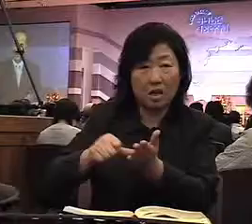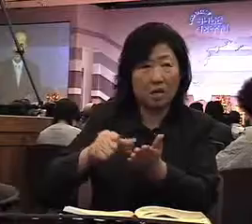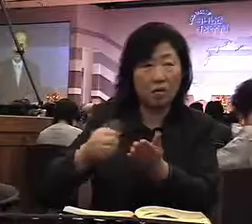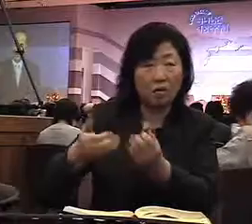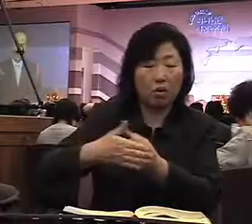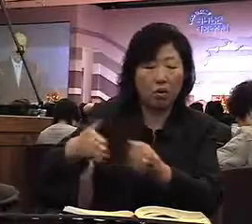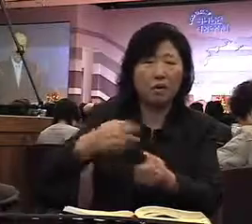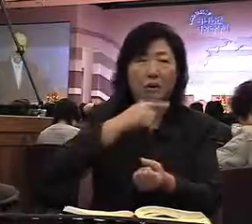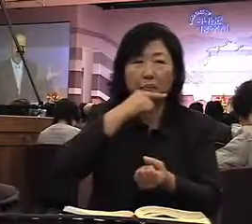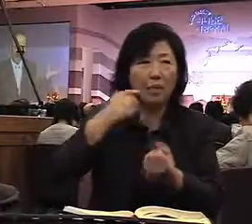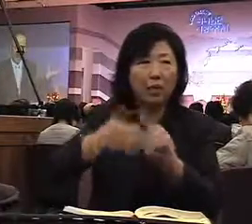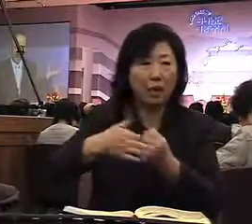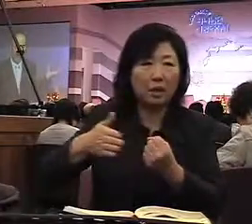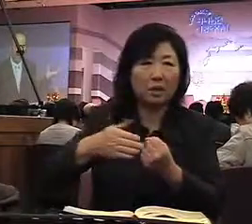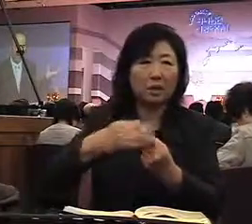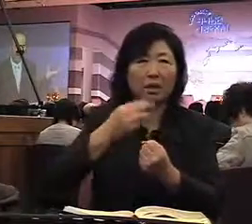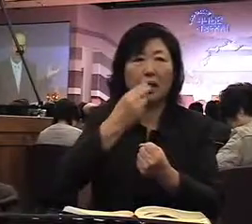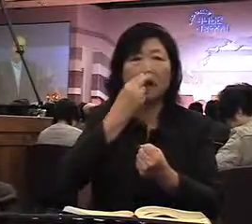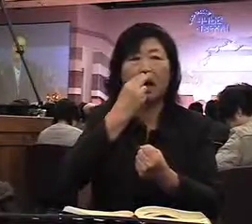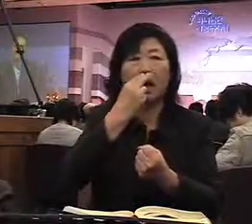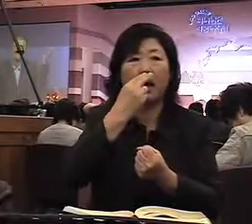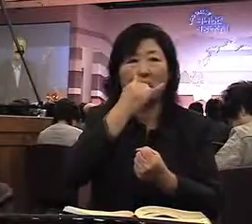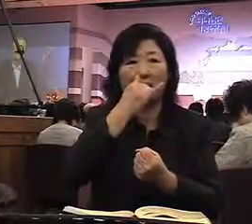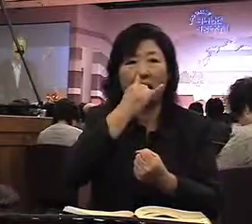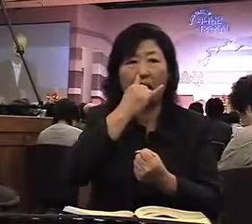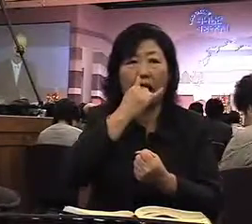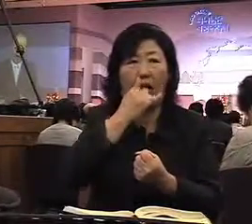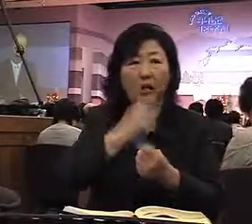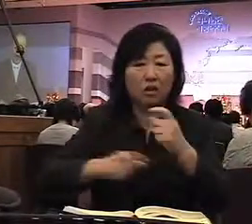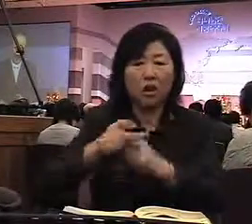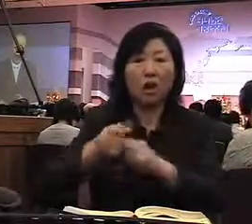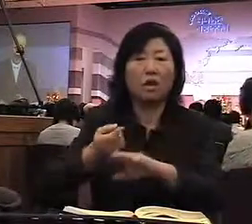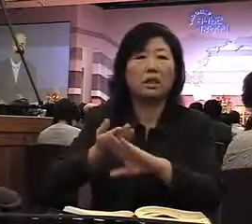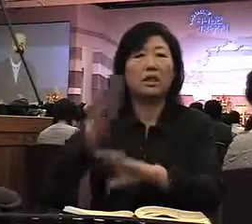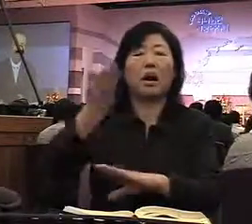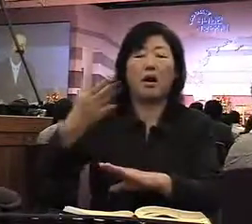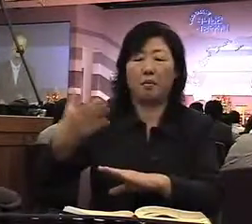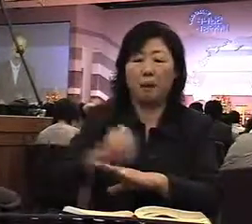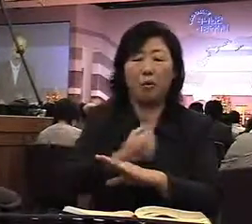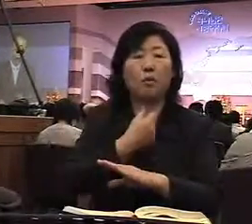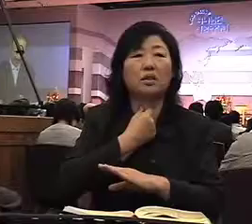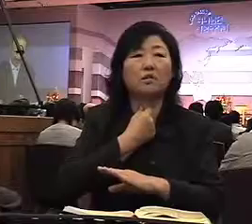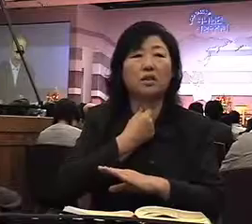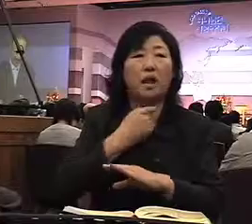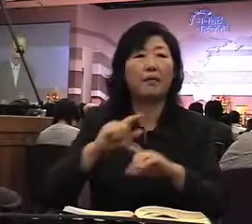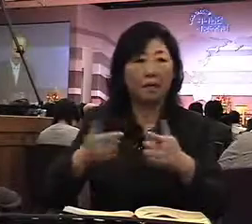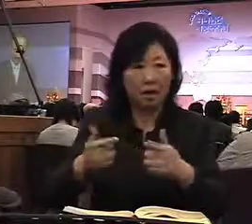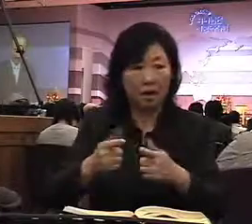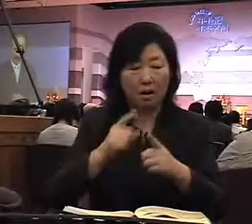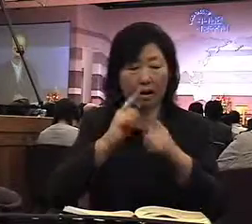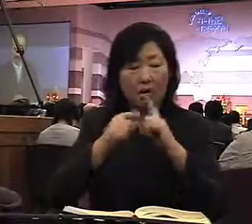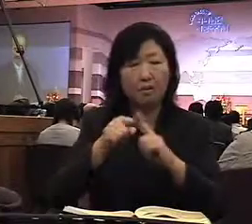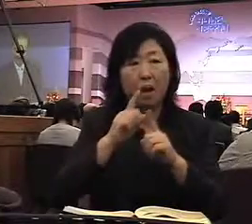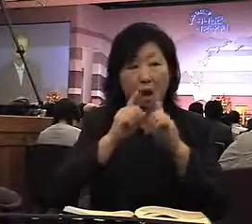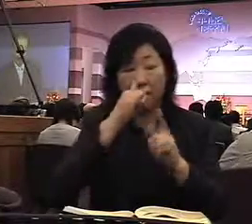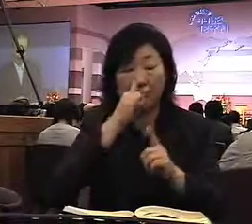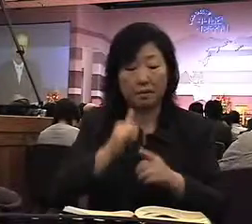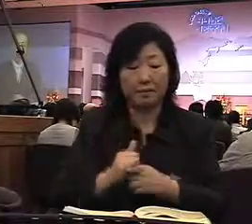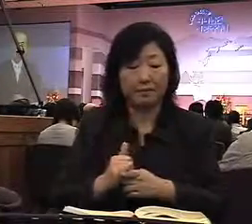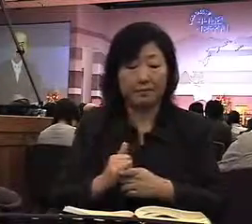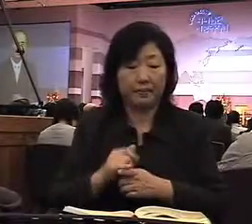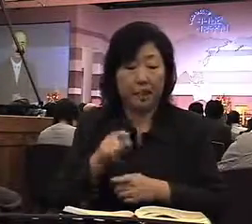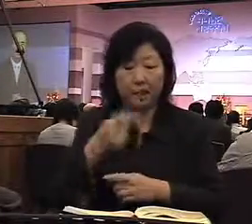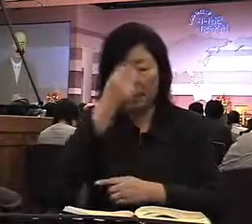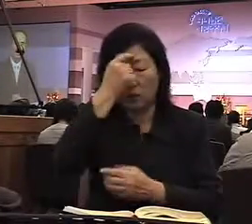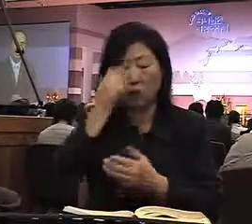피로 인해서 내가 냄새가 난다. 내가 더 이상 받고 싶지 않다. 그런 말씀이 있습니다. 그렇습니다.